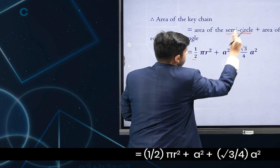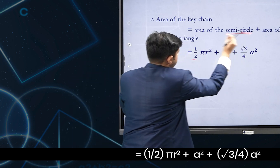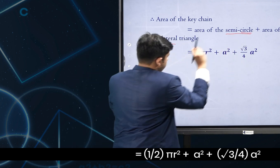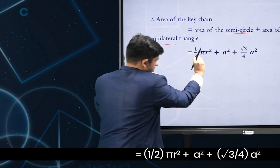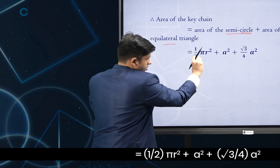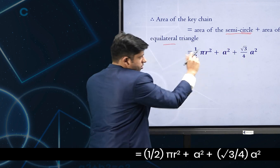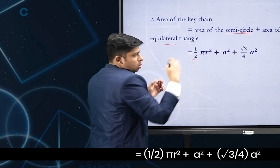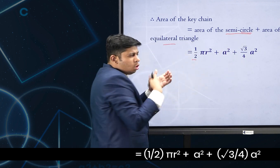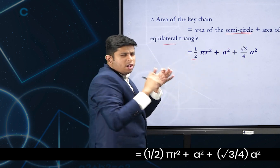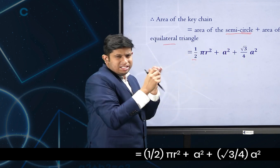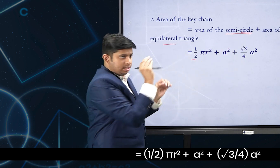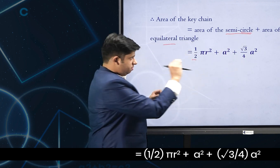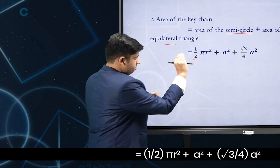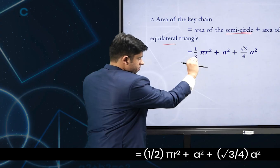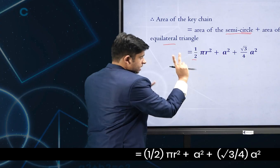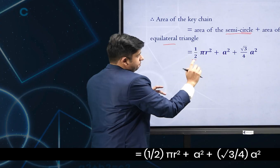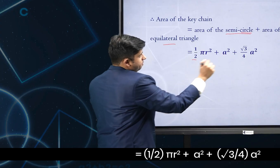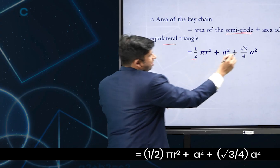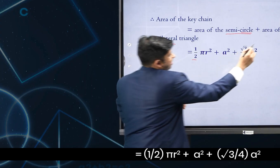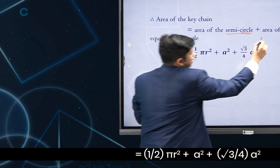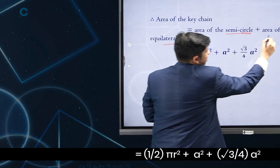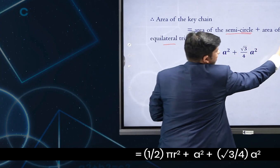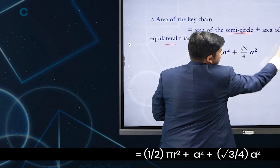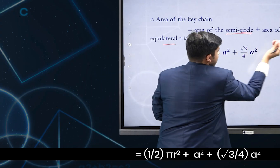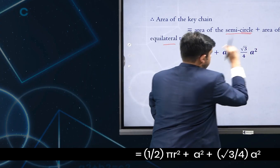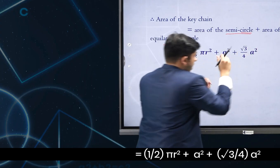வர்க்கமூலம் 3/4 ஏ மேலிலக்கு 2.